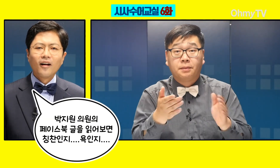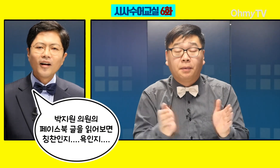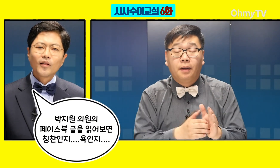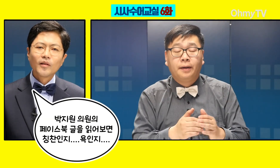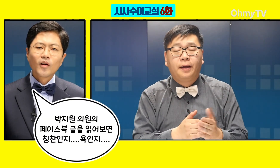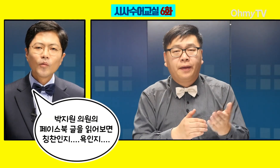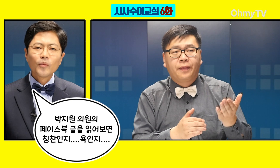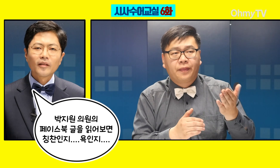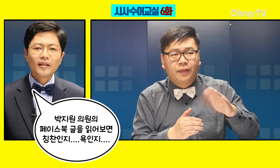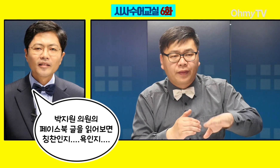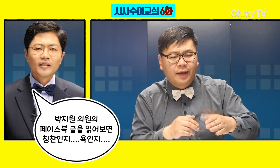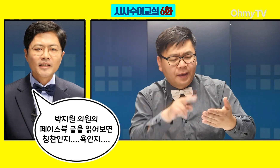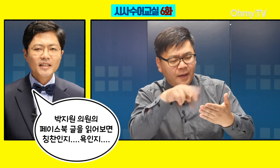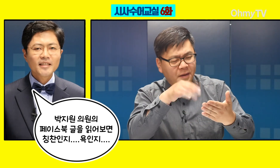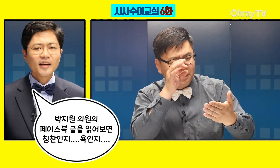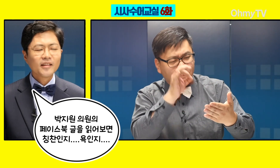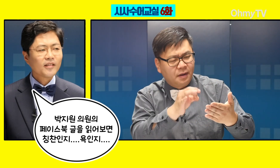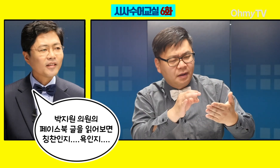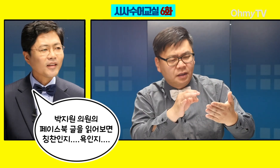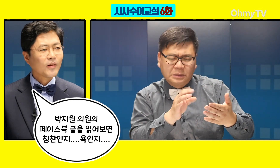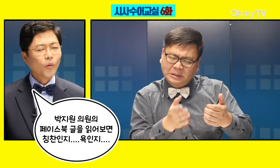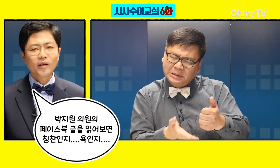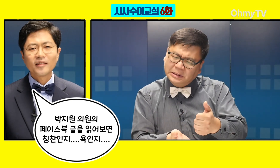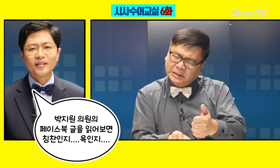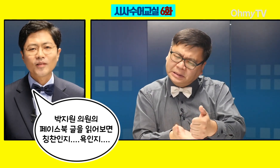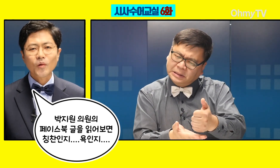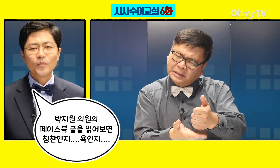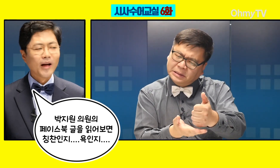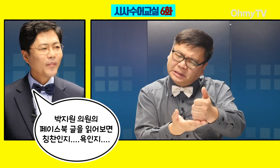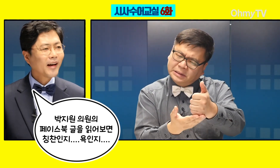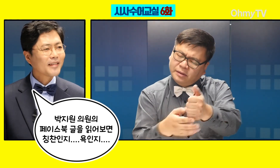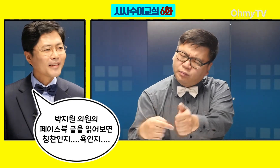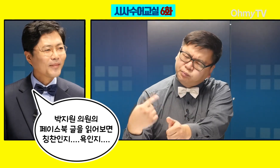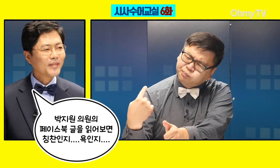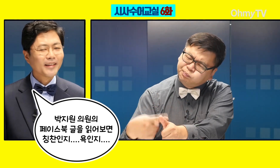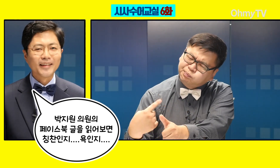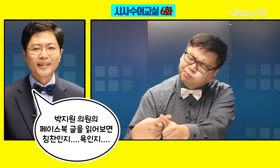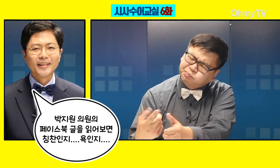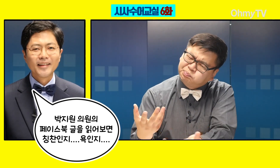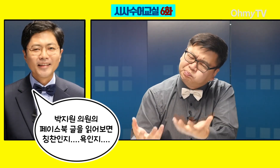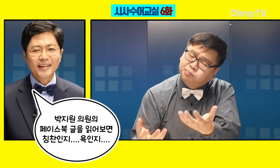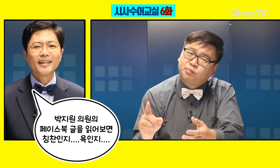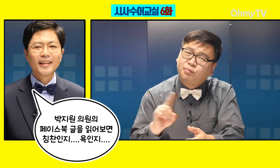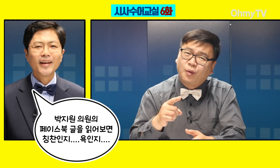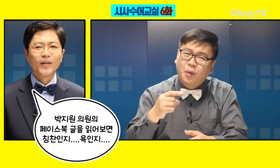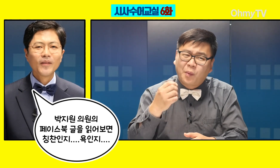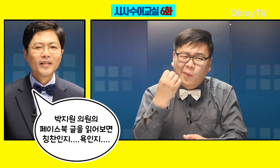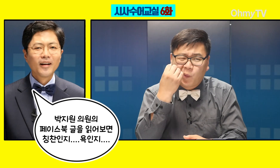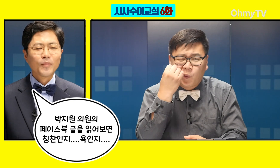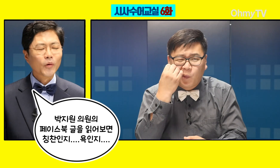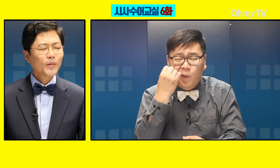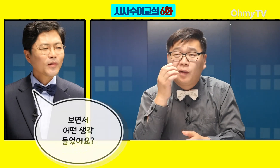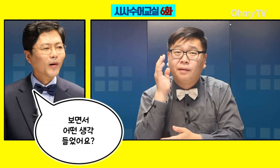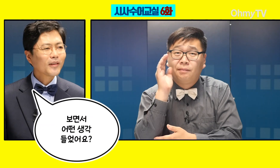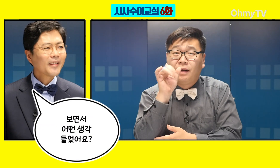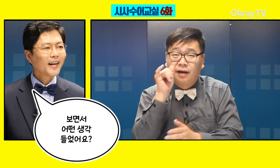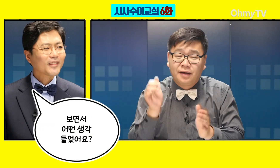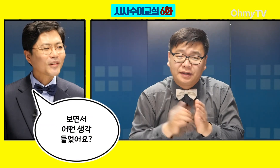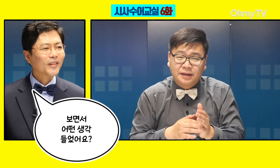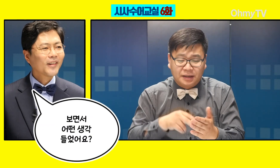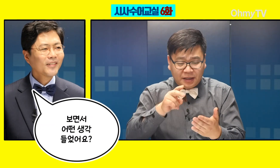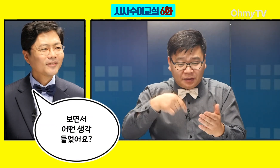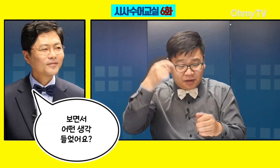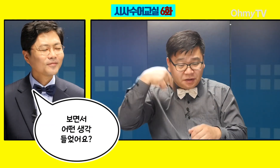주셨는데 이거 읽어보면 사실은 칭찬인지 욕인지 조금 애매한 지점들이 있긴 해요. 보시면서 좀 어떤